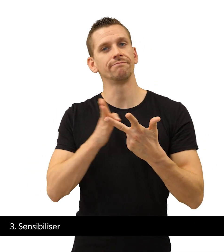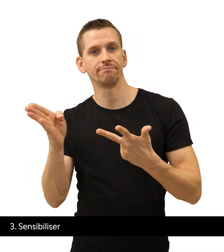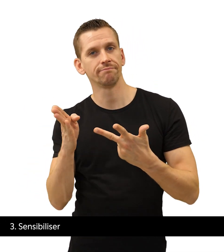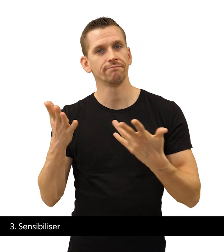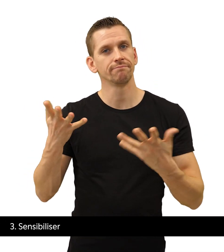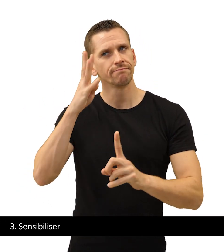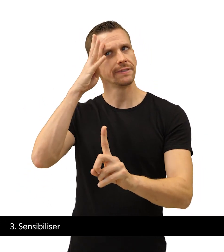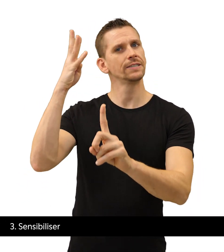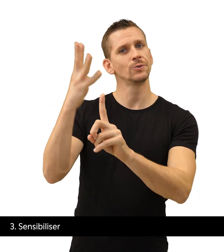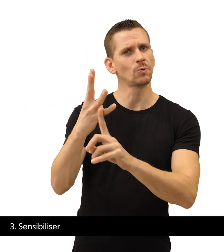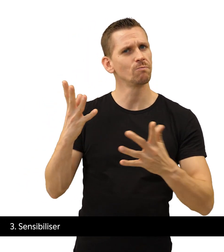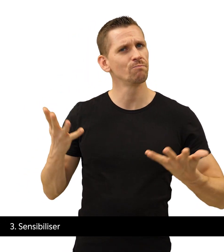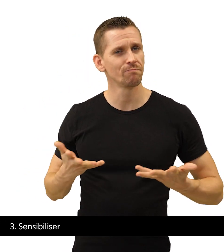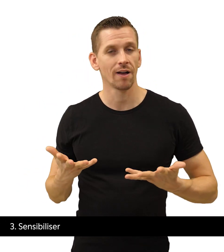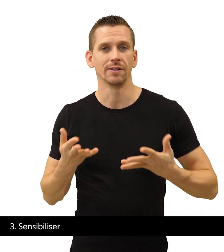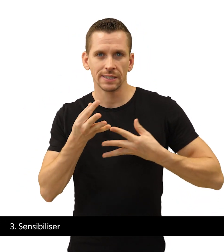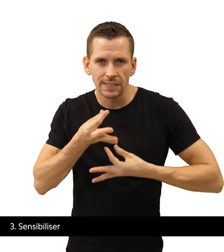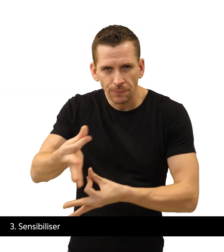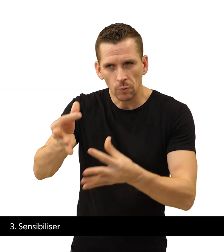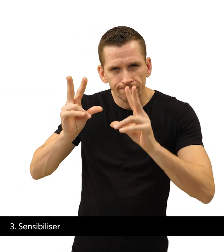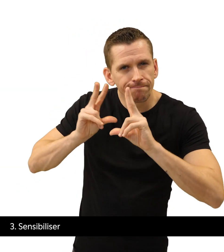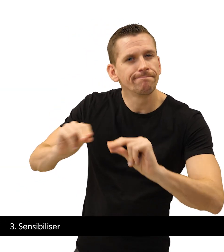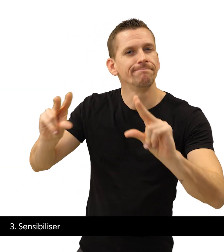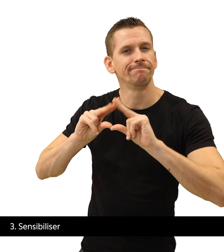Sa troisième mission est de sensibiliser.